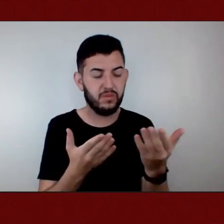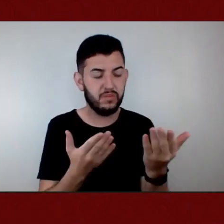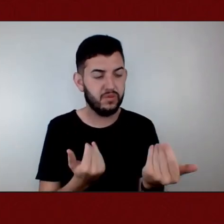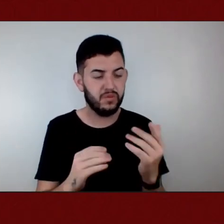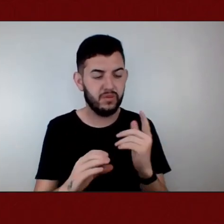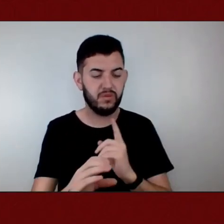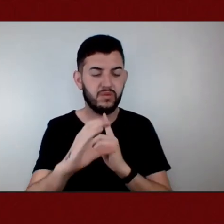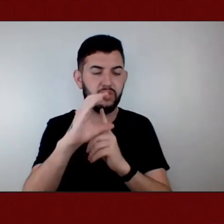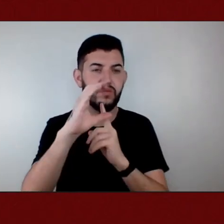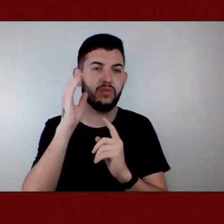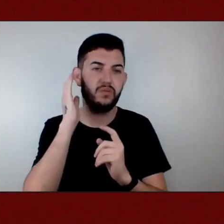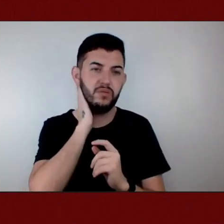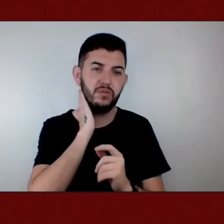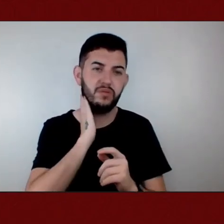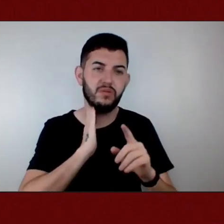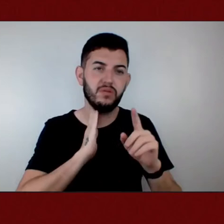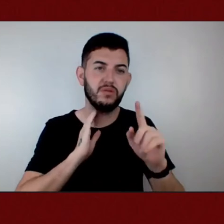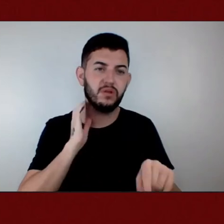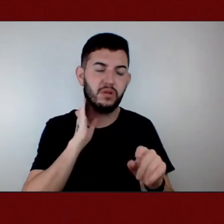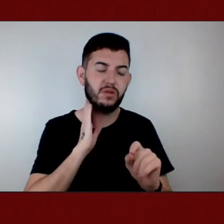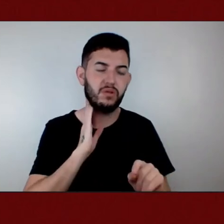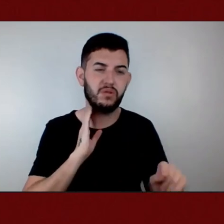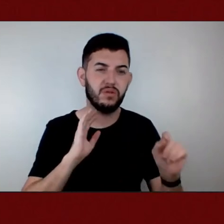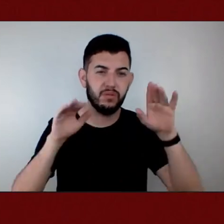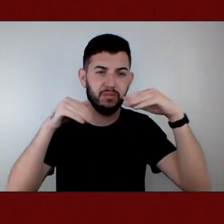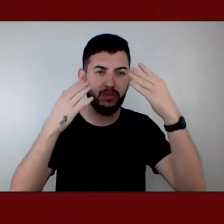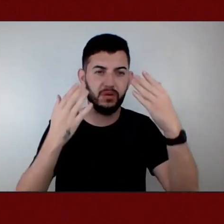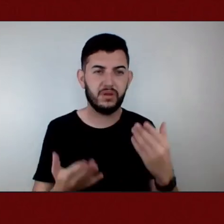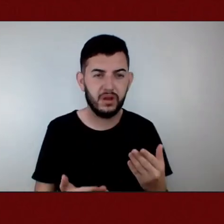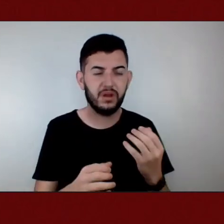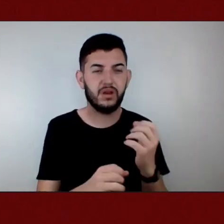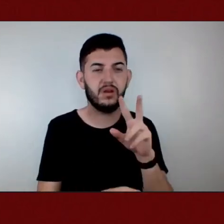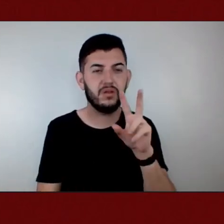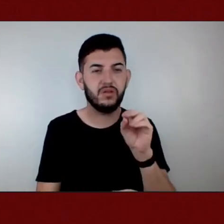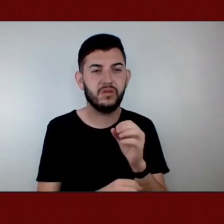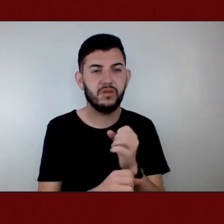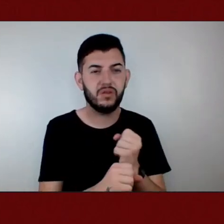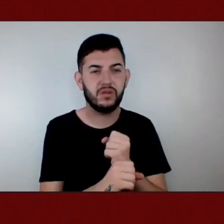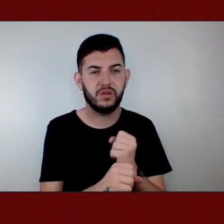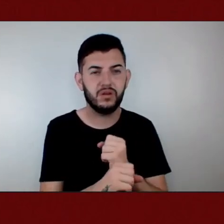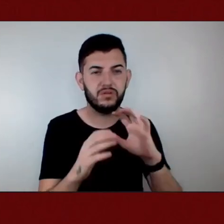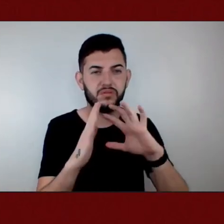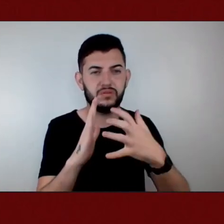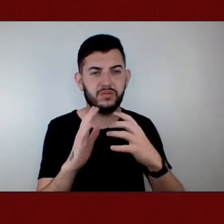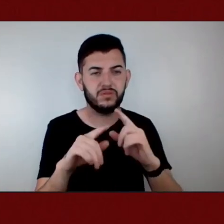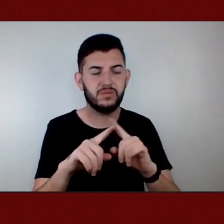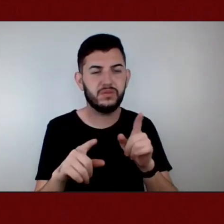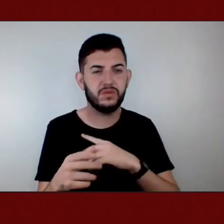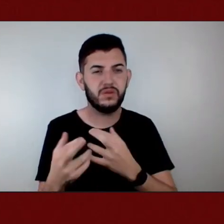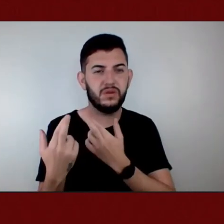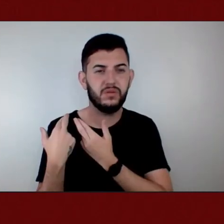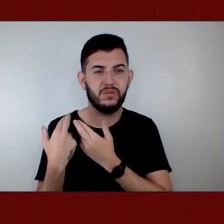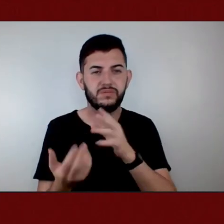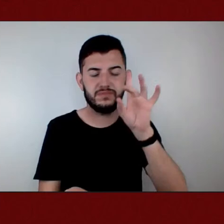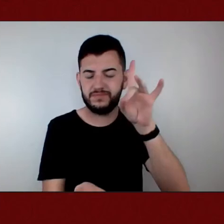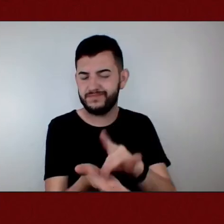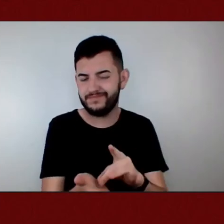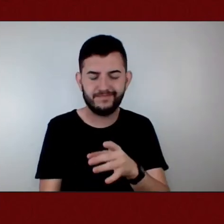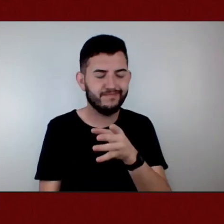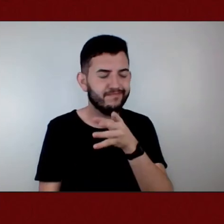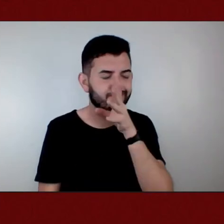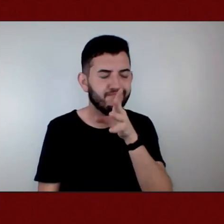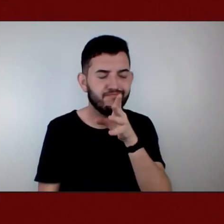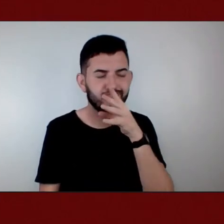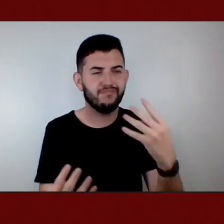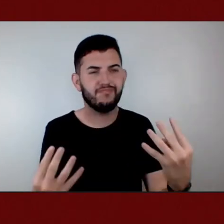ao cinquentenário do partido. Foi uma responsabilidade gigante, um reconhecimento enorme, e o que importa ressaltar